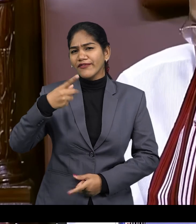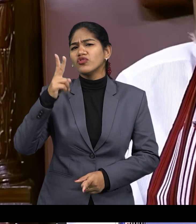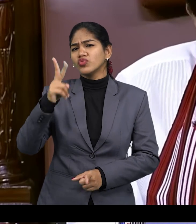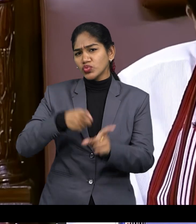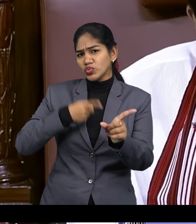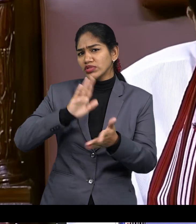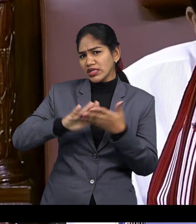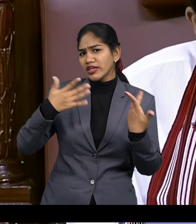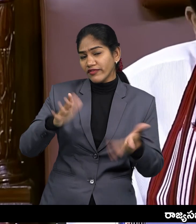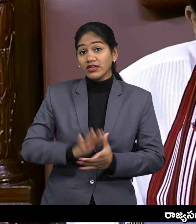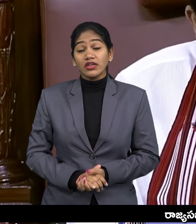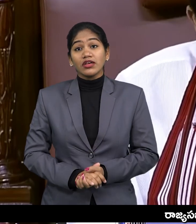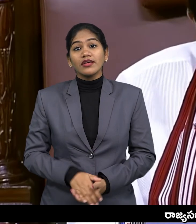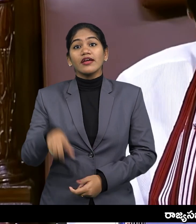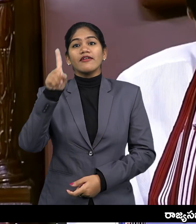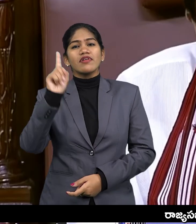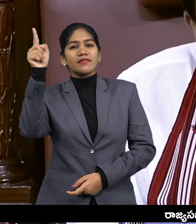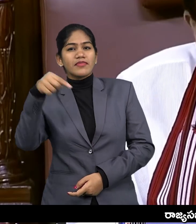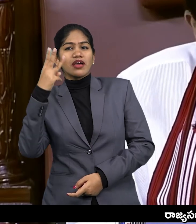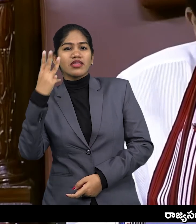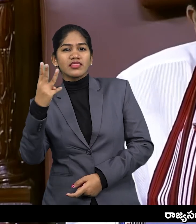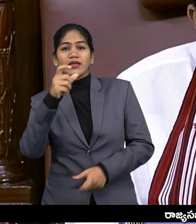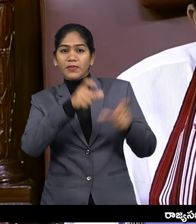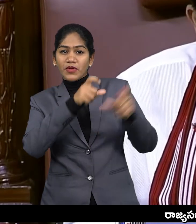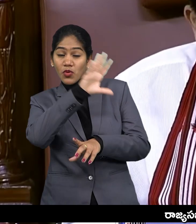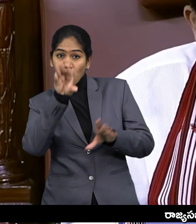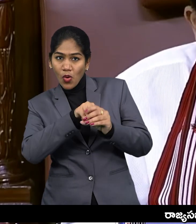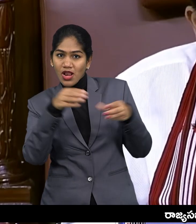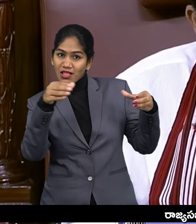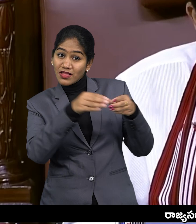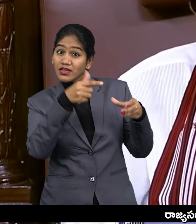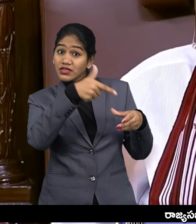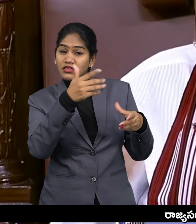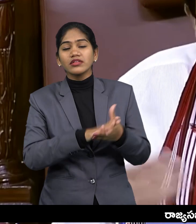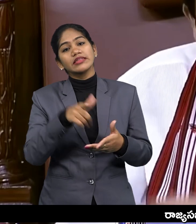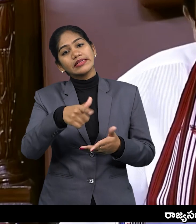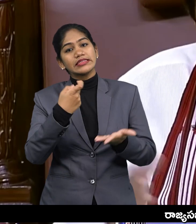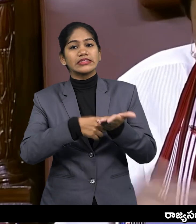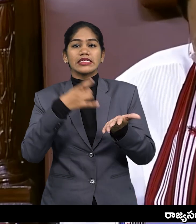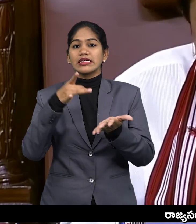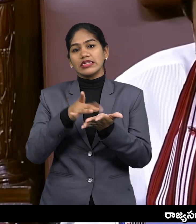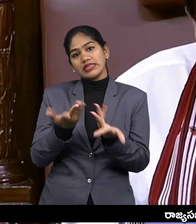ప్రతి 2 సంవత్సరాలకు రాజ్యసభ సభ్యులలో 1/3 వంతు మంది